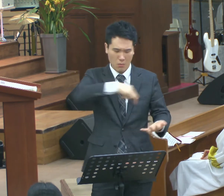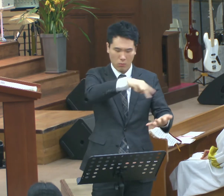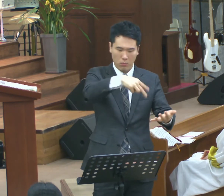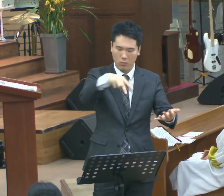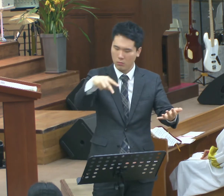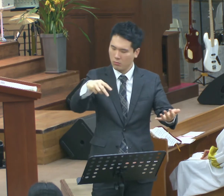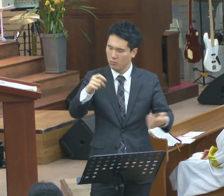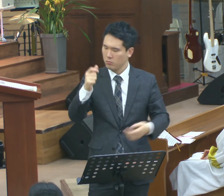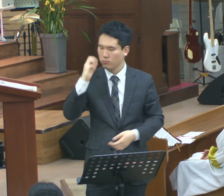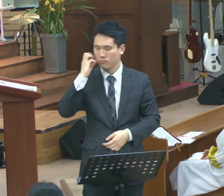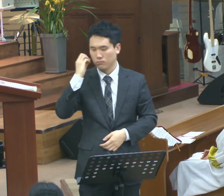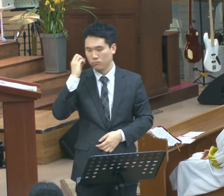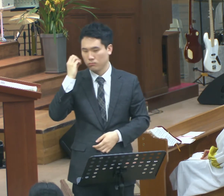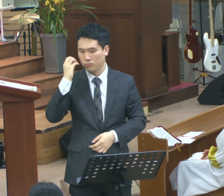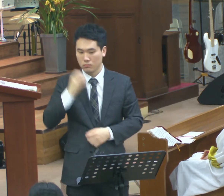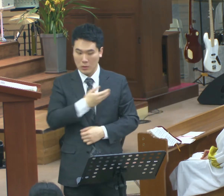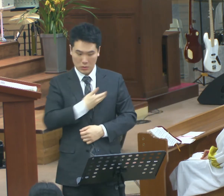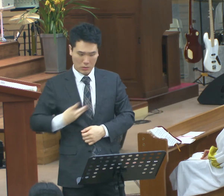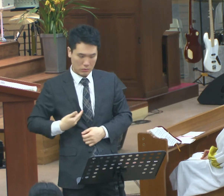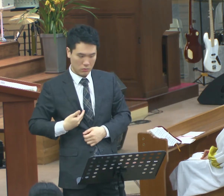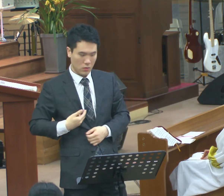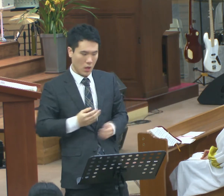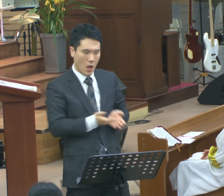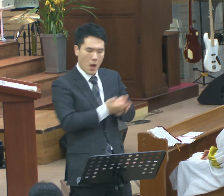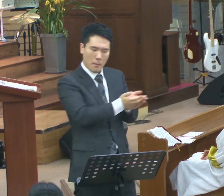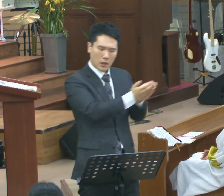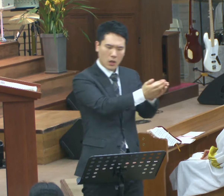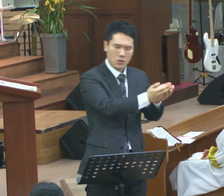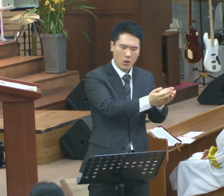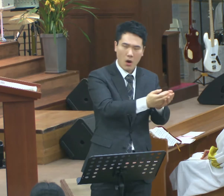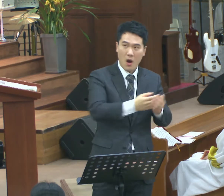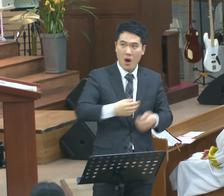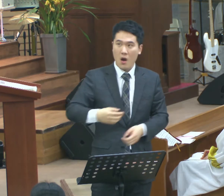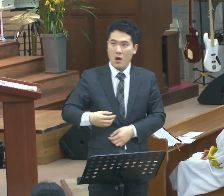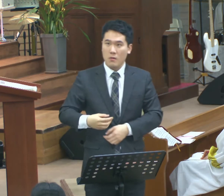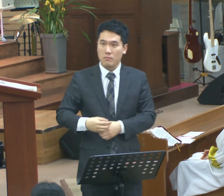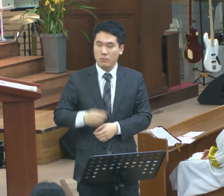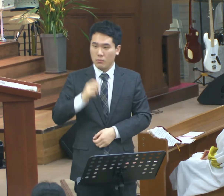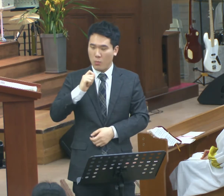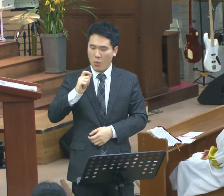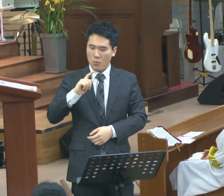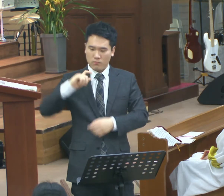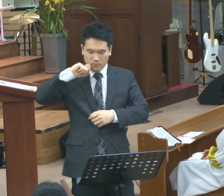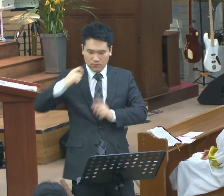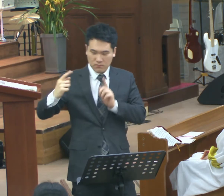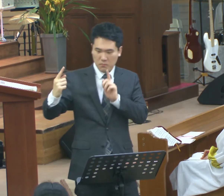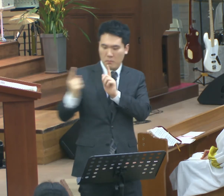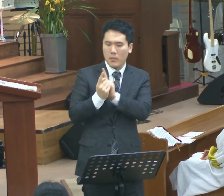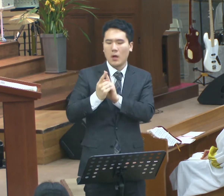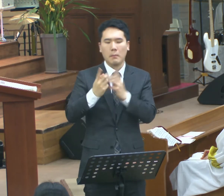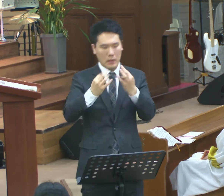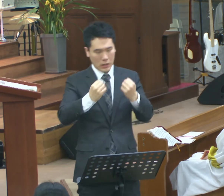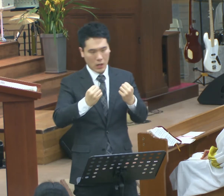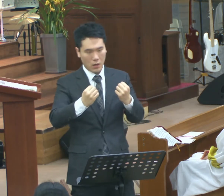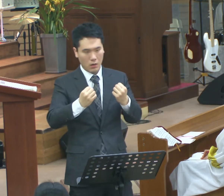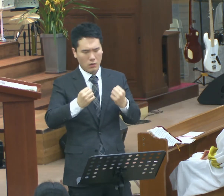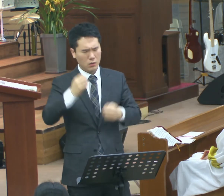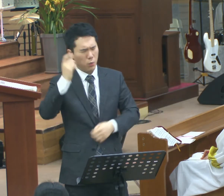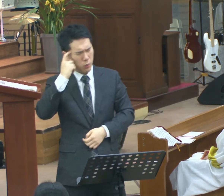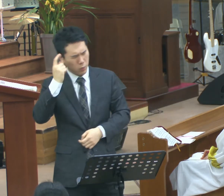자꾸 경험을 하죠. 왜 예수님은 그들의 삶의 터전이었던 곳에서 자꾸 고생하게 하실까? 이제